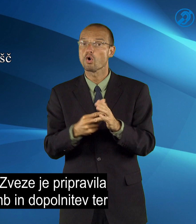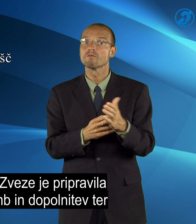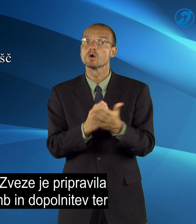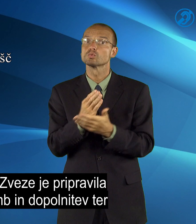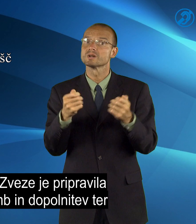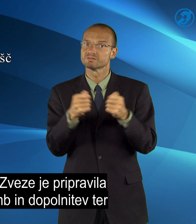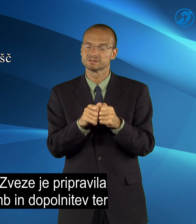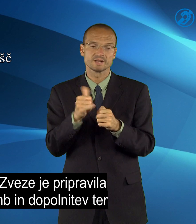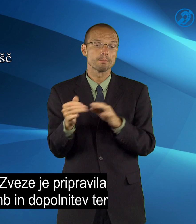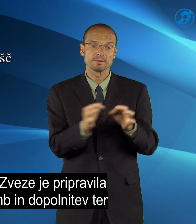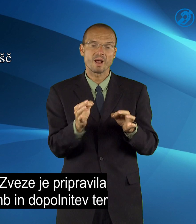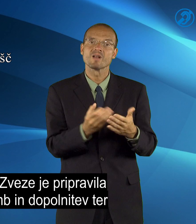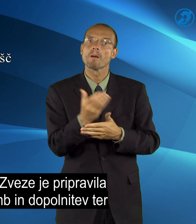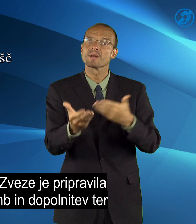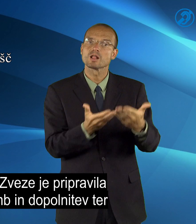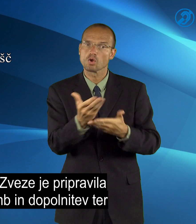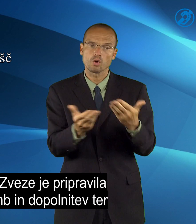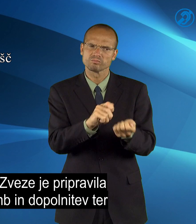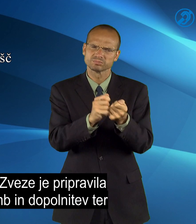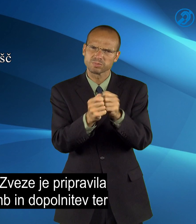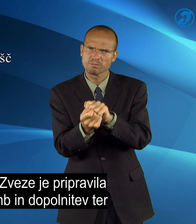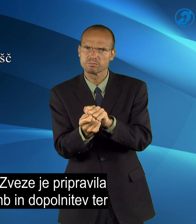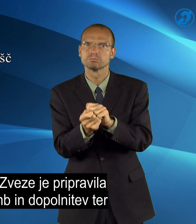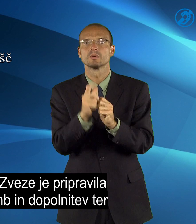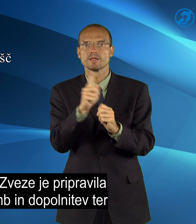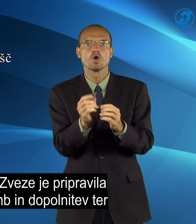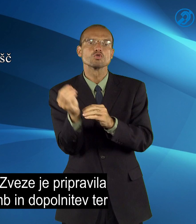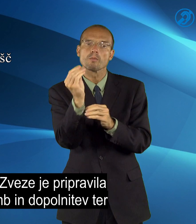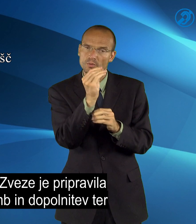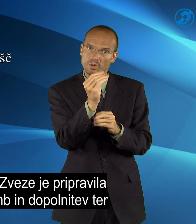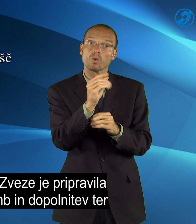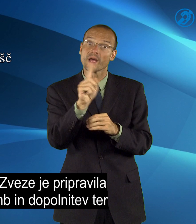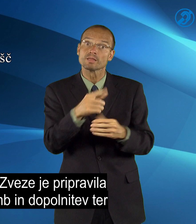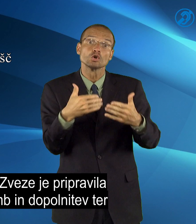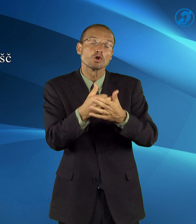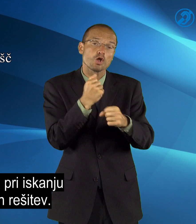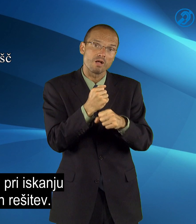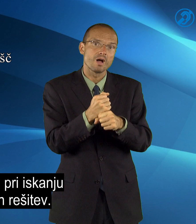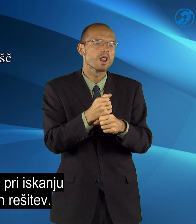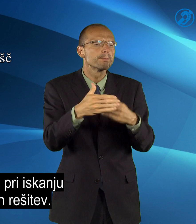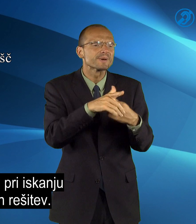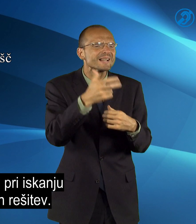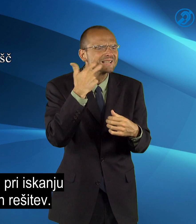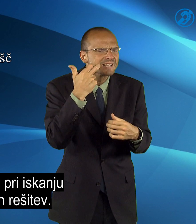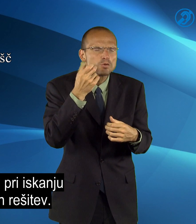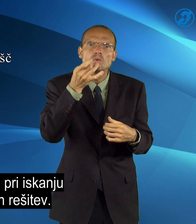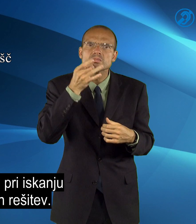Strokovna služba zveze je pripravila predloge sprememb in dopolnitev ter sodelovala pri iskanju najboljših rešitev.